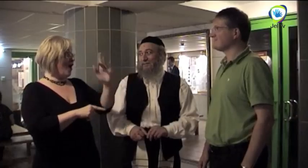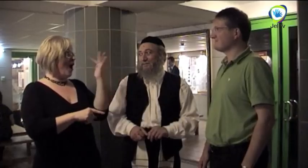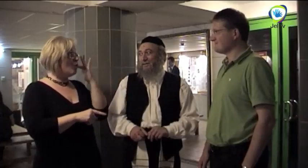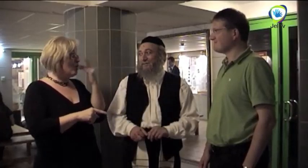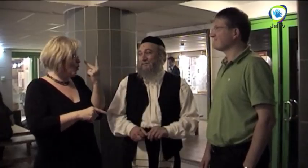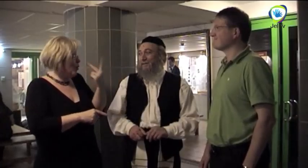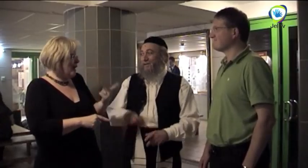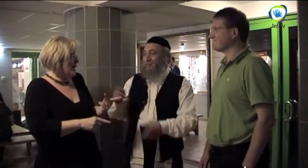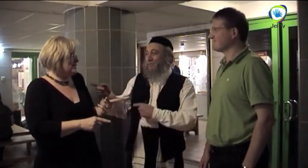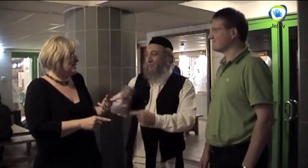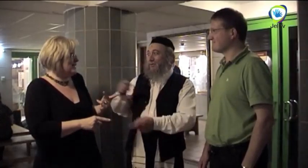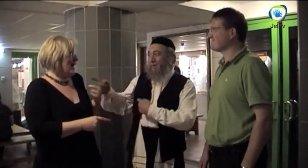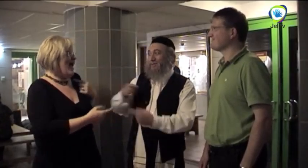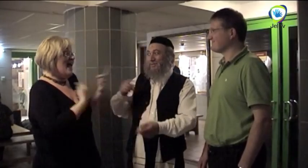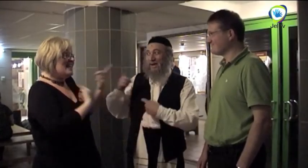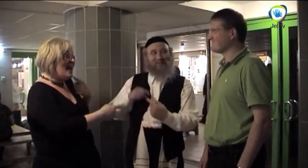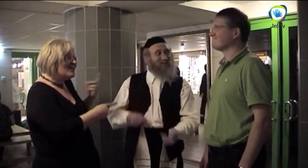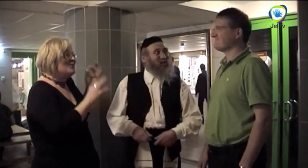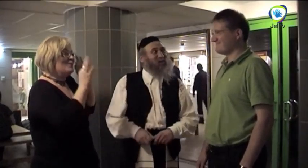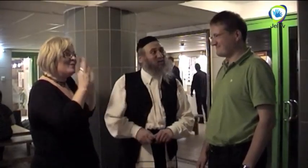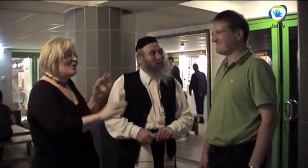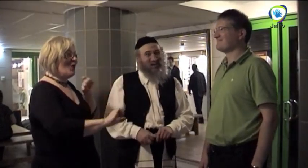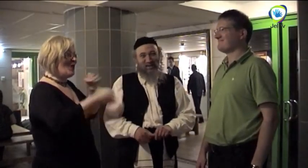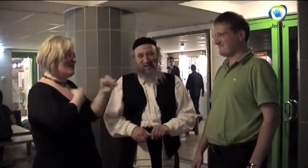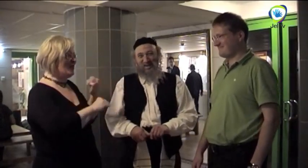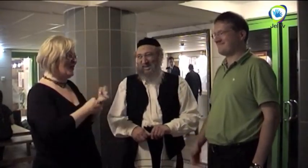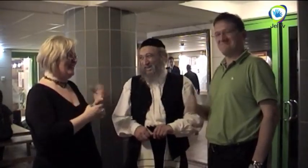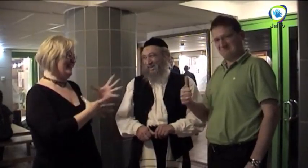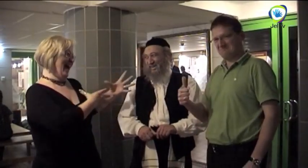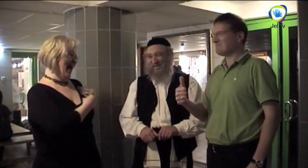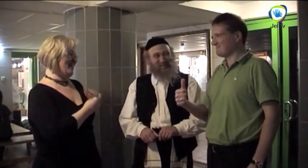látszik, ez nektek jól megy, úgy látszik együtt.